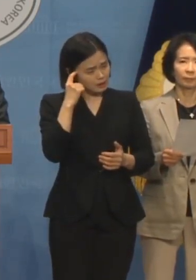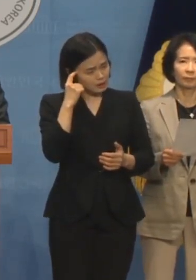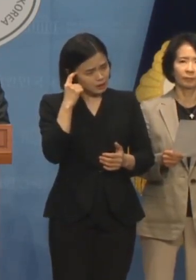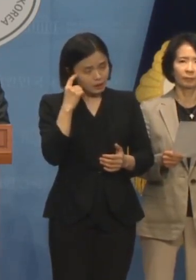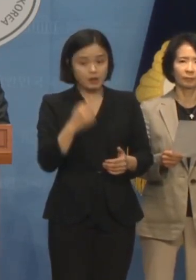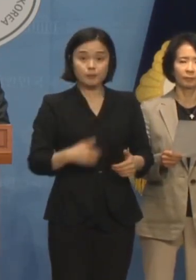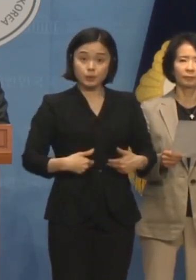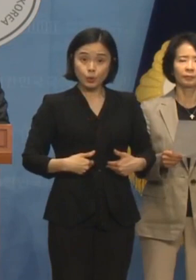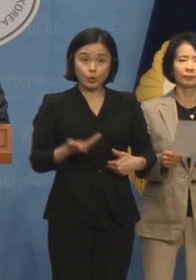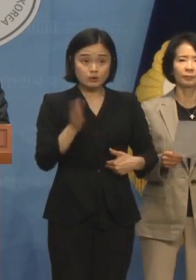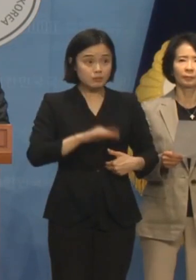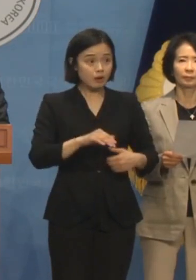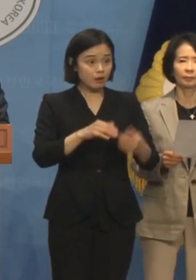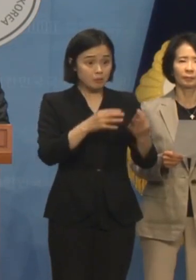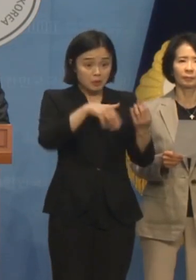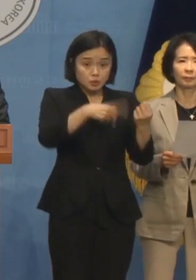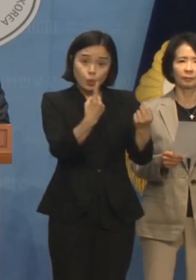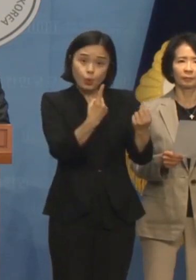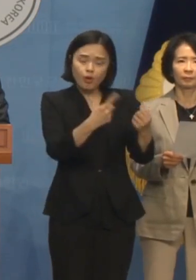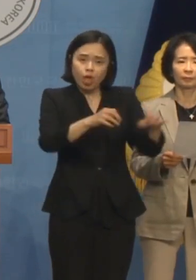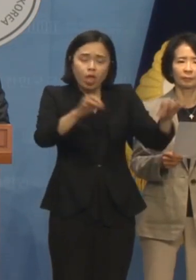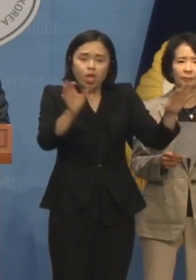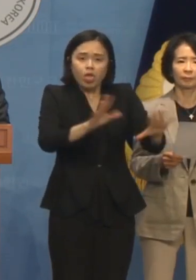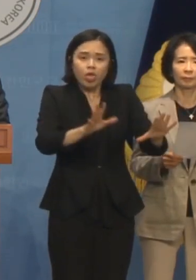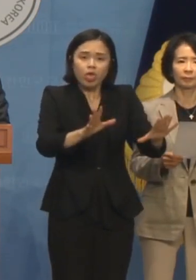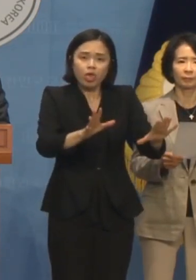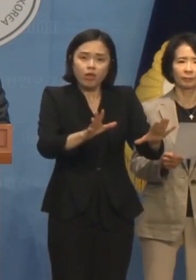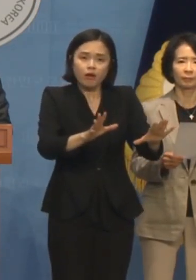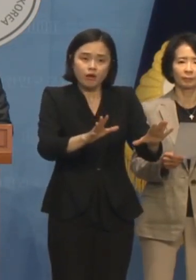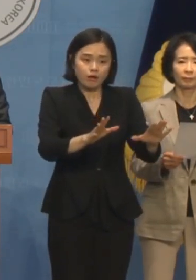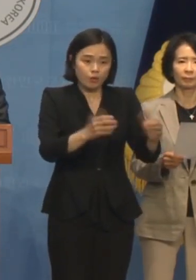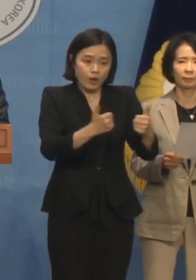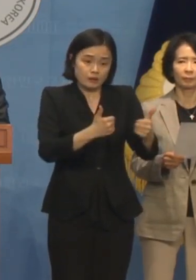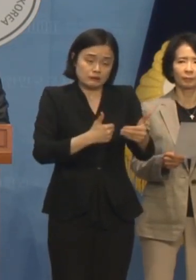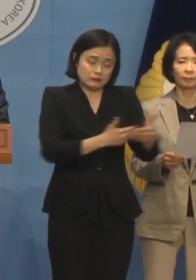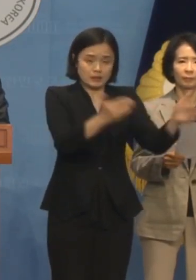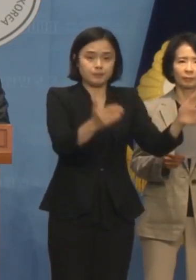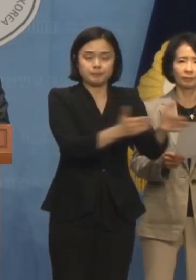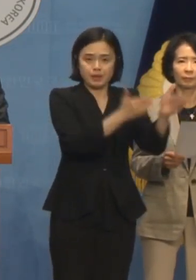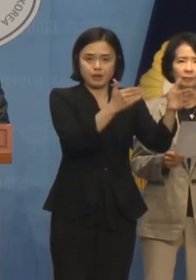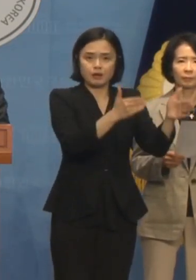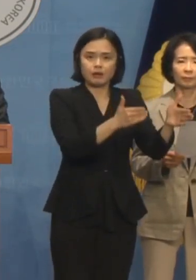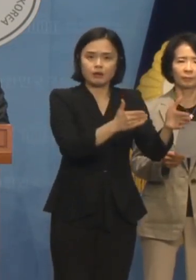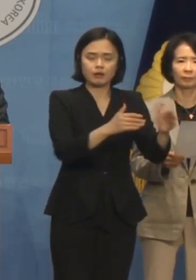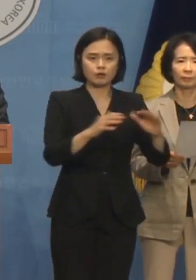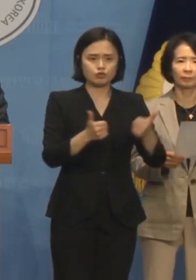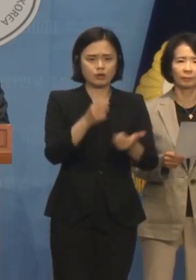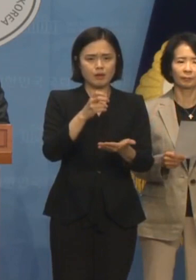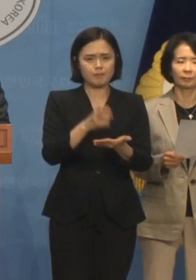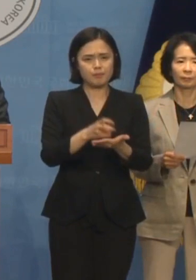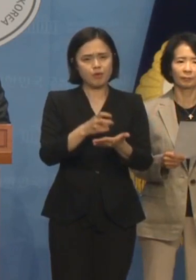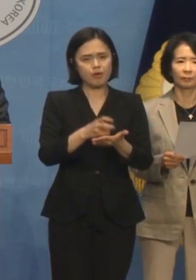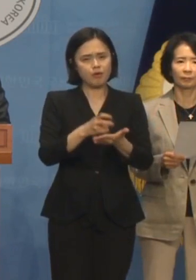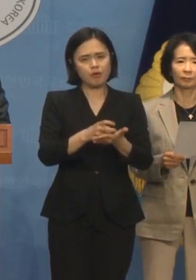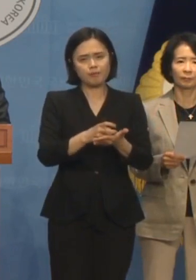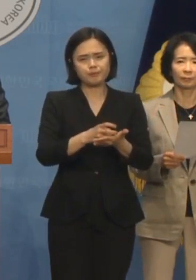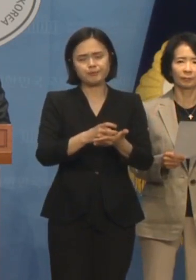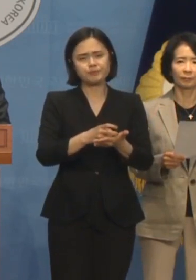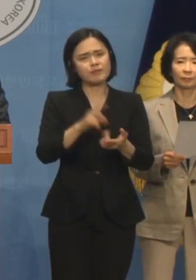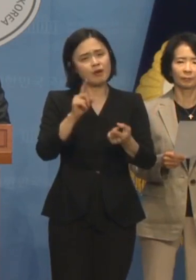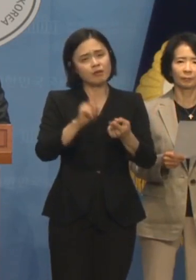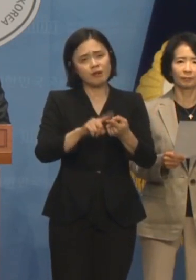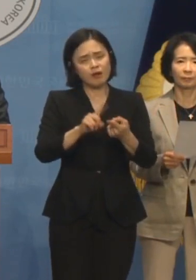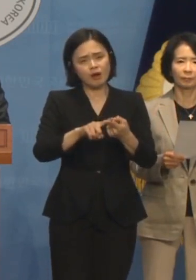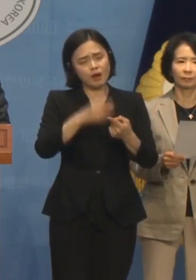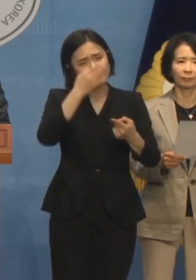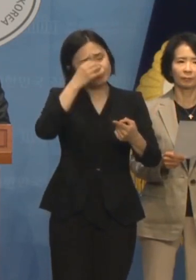쟁점 안건 조정 숙려 기간도 무시한 국회법 파괴의 현장이 또다시 되풀이되었습니다. 어제 민주당 위원은 우리